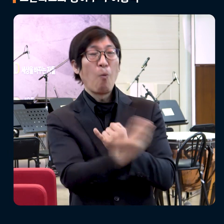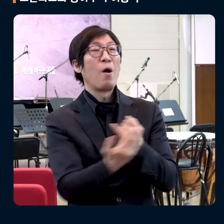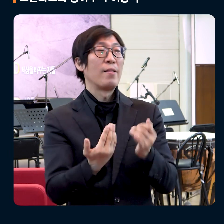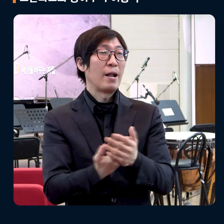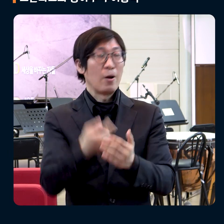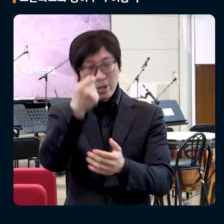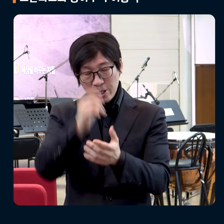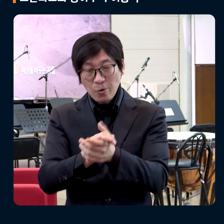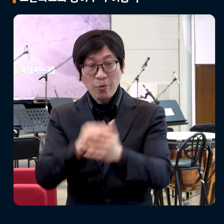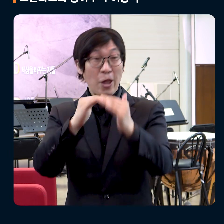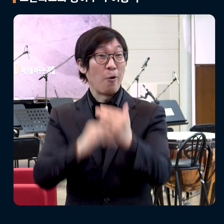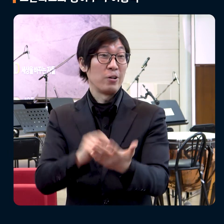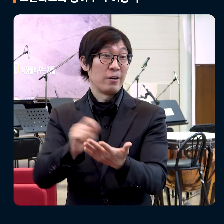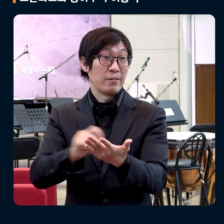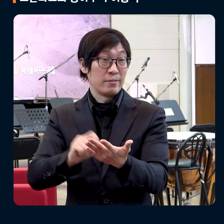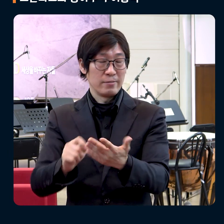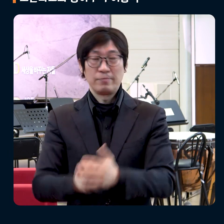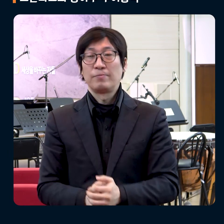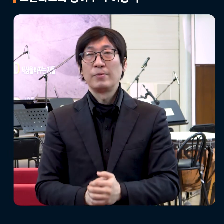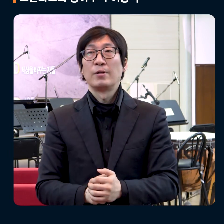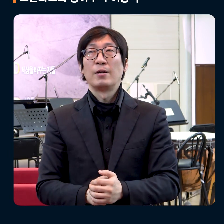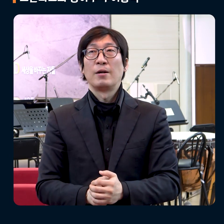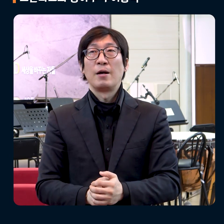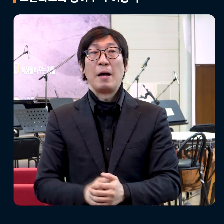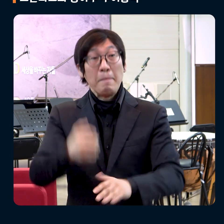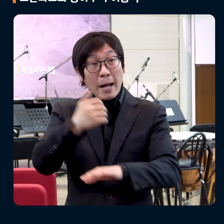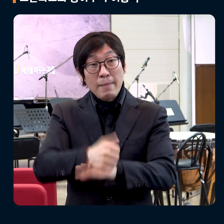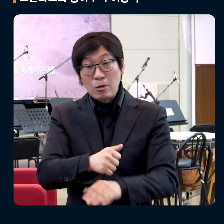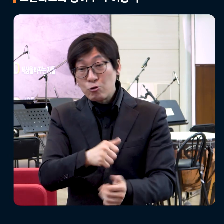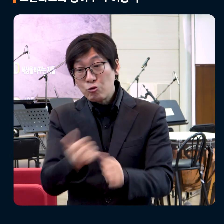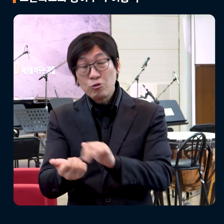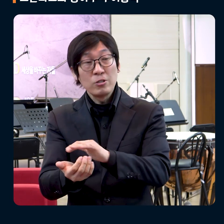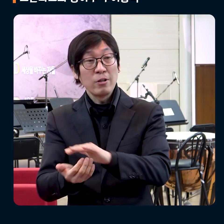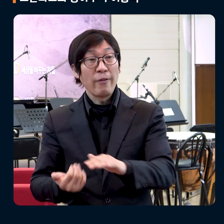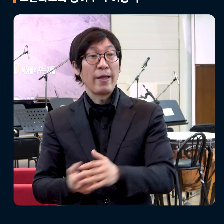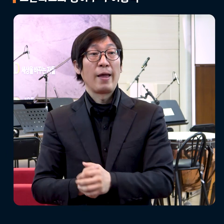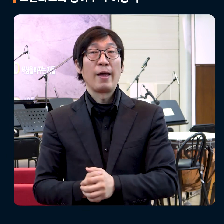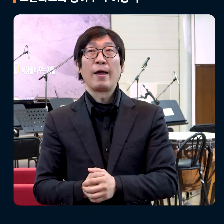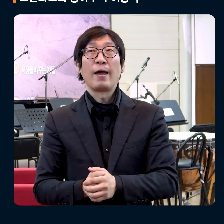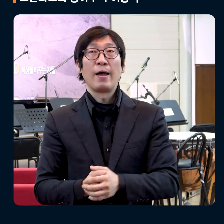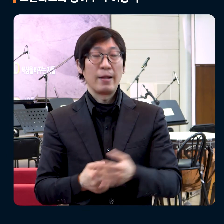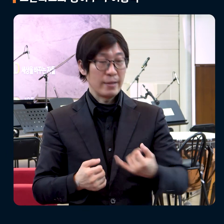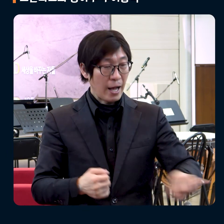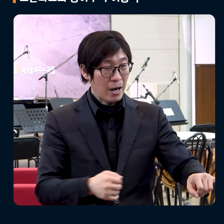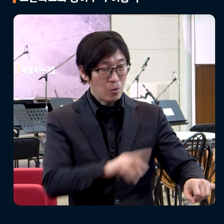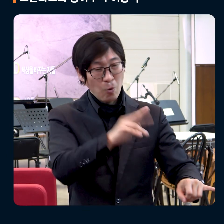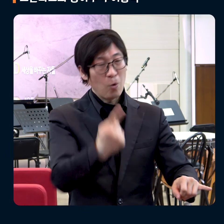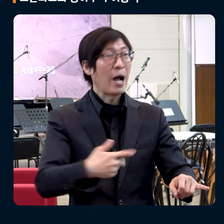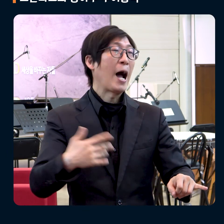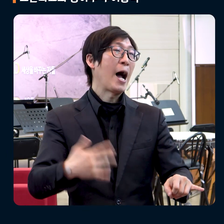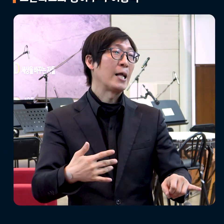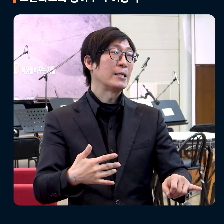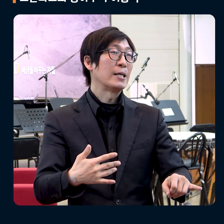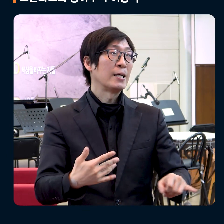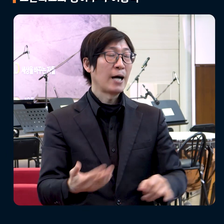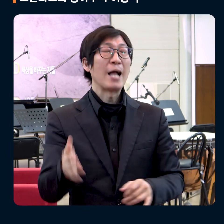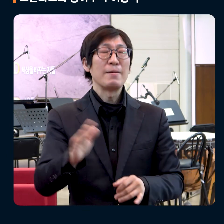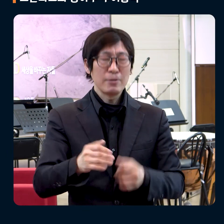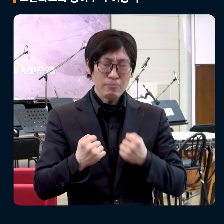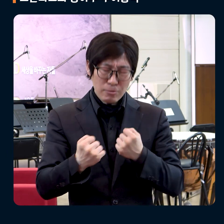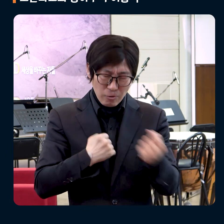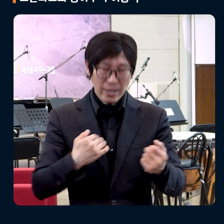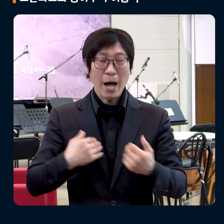주세요. 도와주세요. 성경 구절 쓰고 막 한 거예요. 마지막 돌아가시기 전에 딸이 돌아올 것 같지